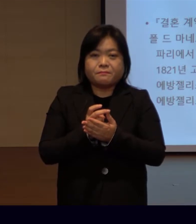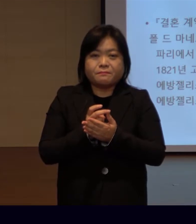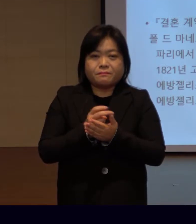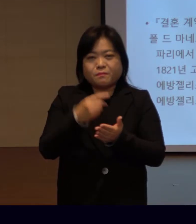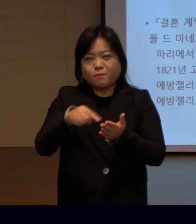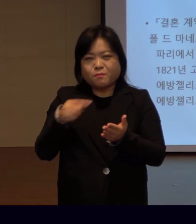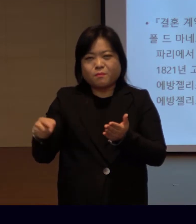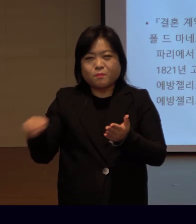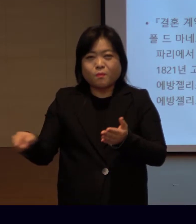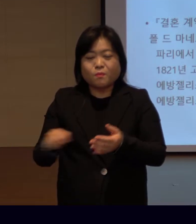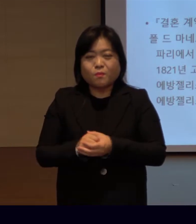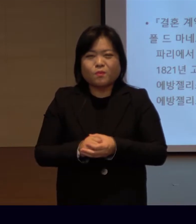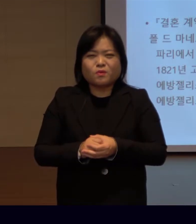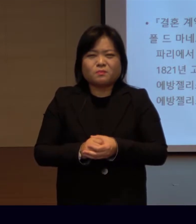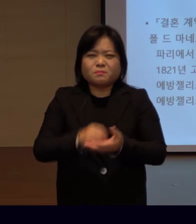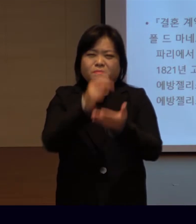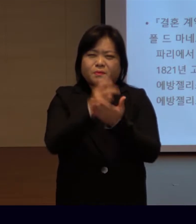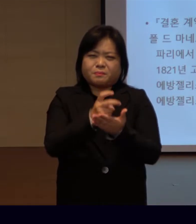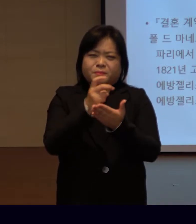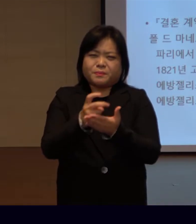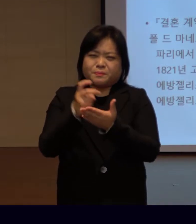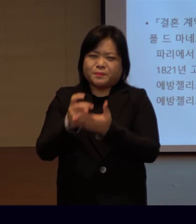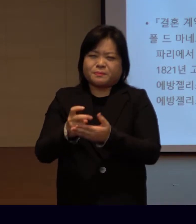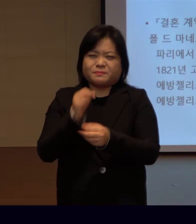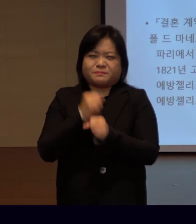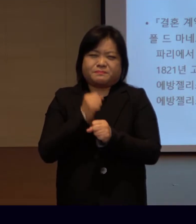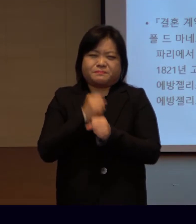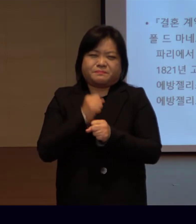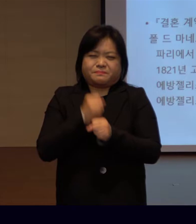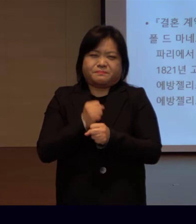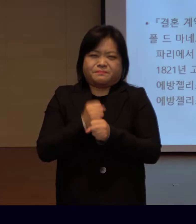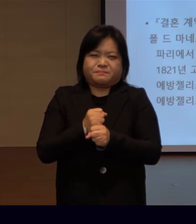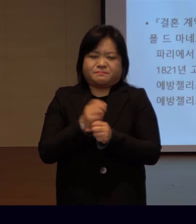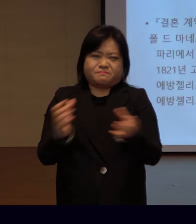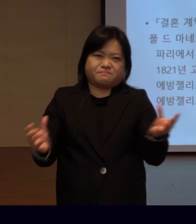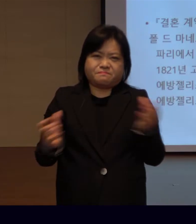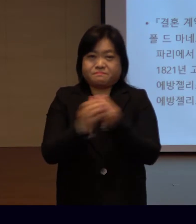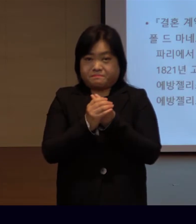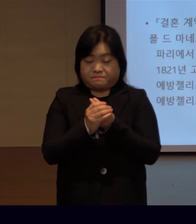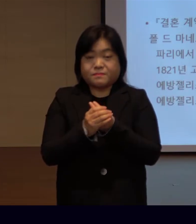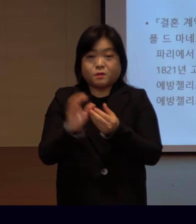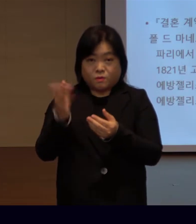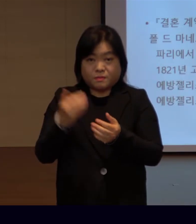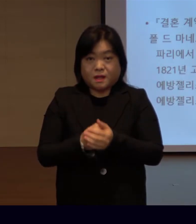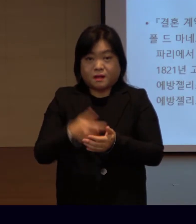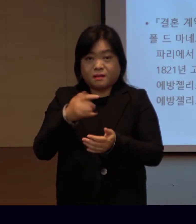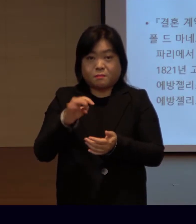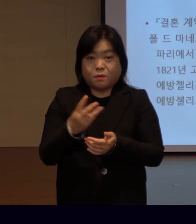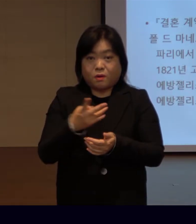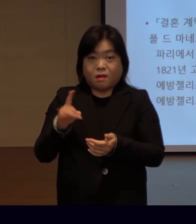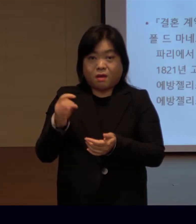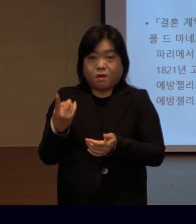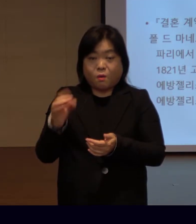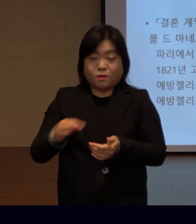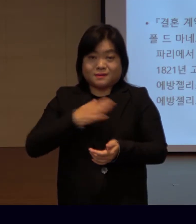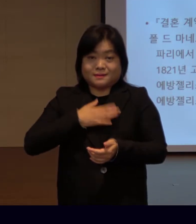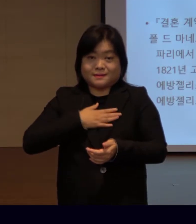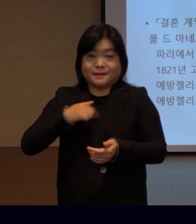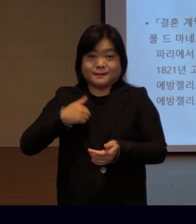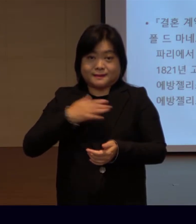이렇게 이걸 쭉 시리즈로 법 체계를 합니다. 나폴레옹 자신이